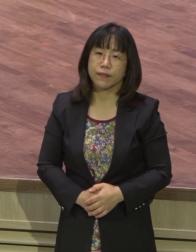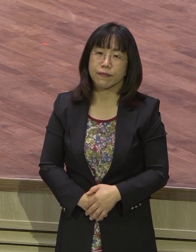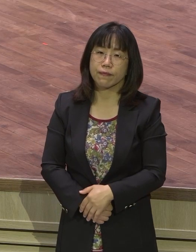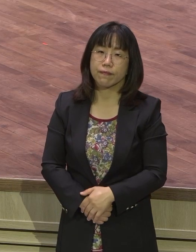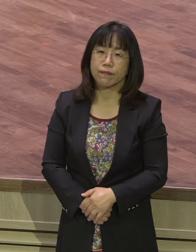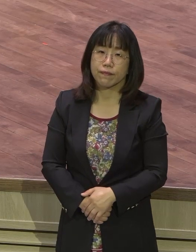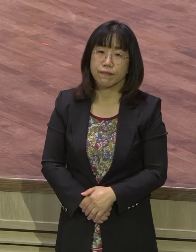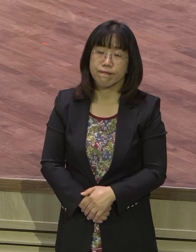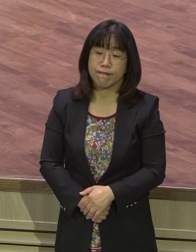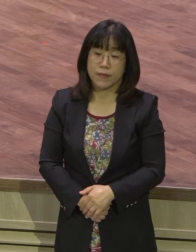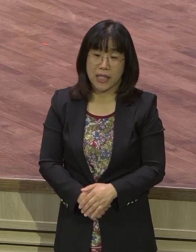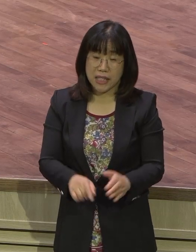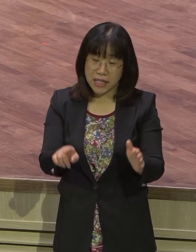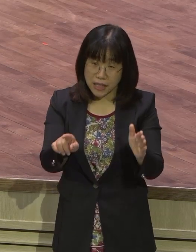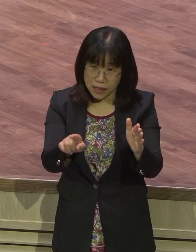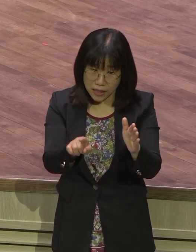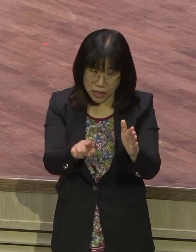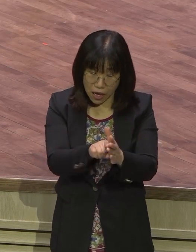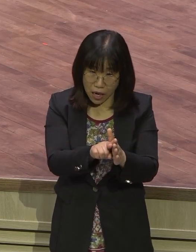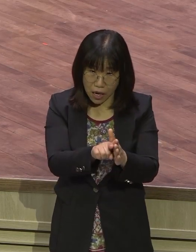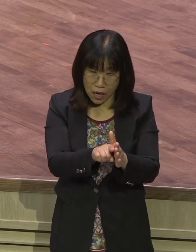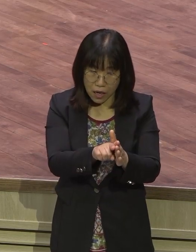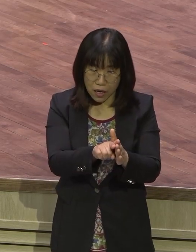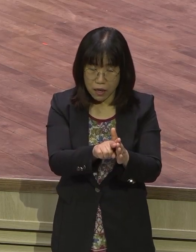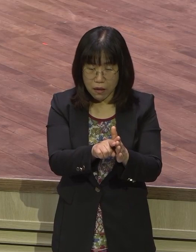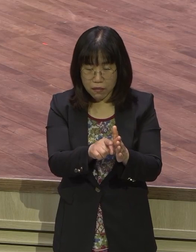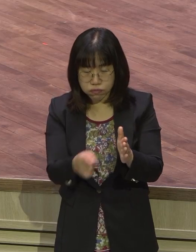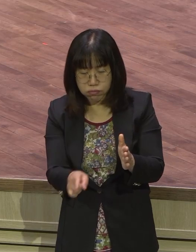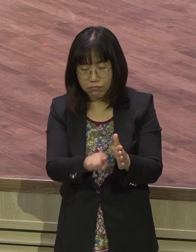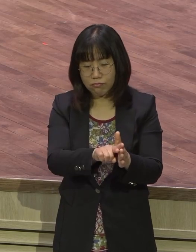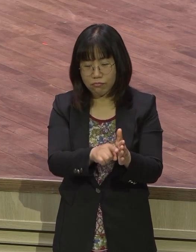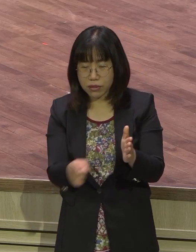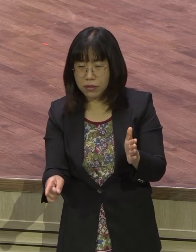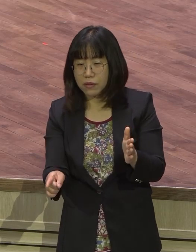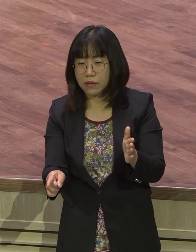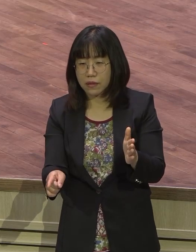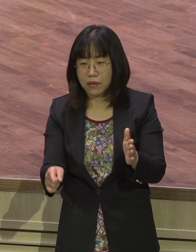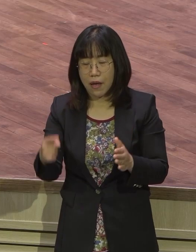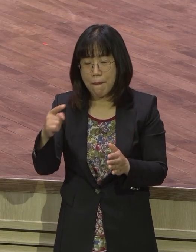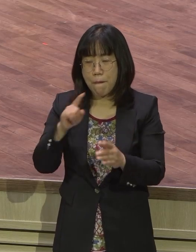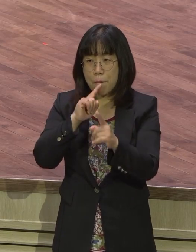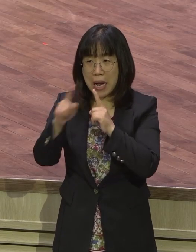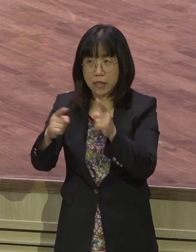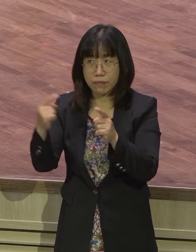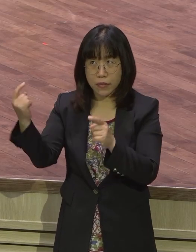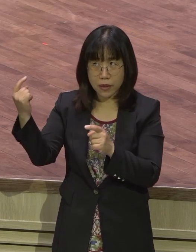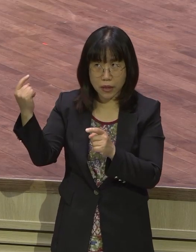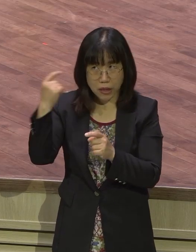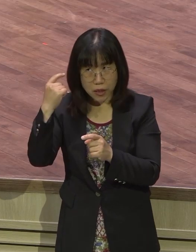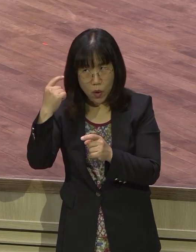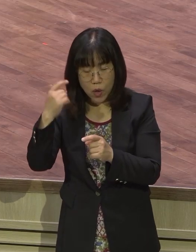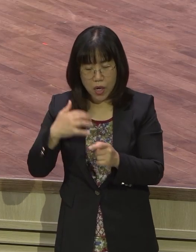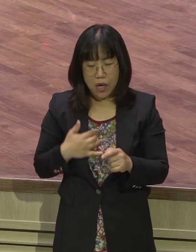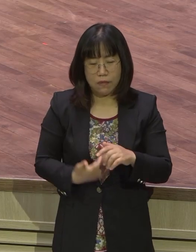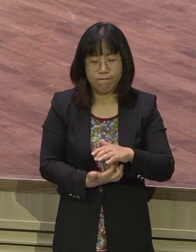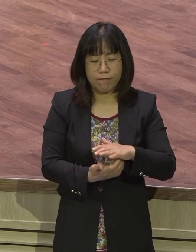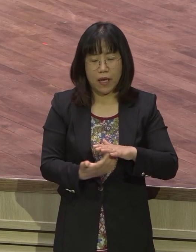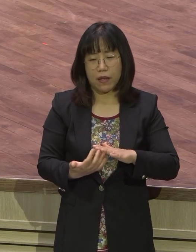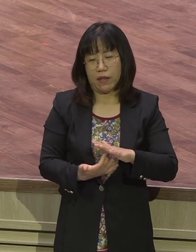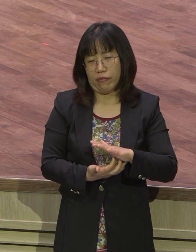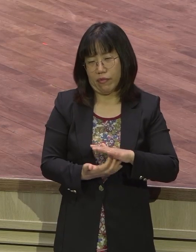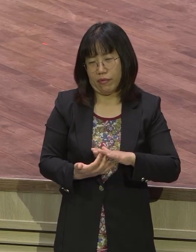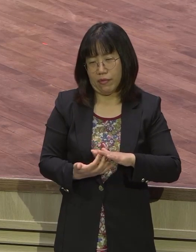신앙이 안자라는 분들은 자꾸 말씀에 집어넣어요 자기 생각을 그러면 말씀 하나님 역사